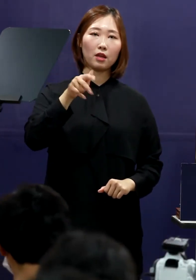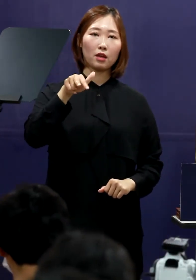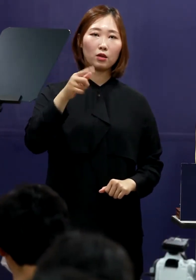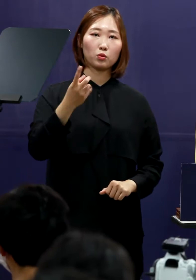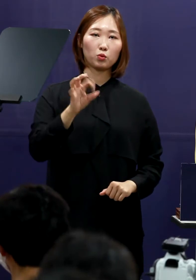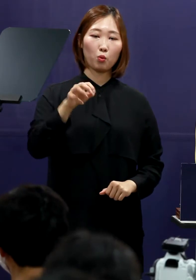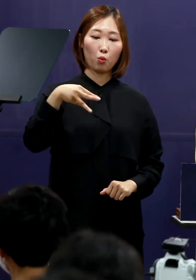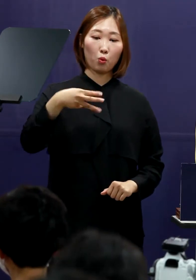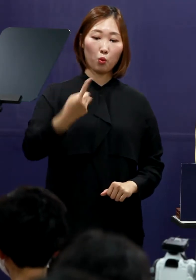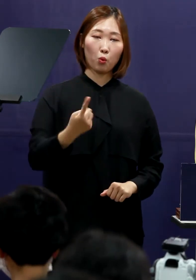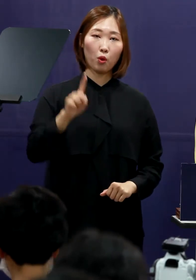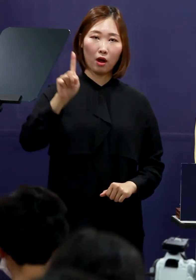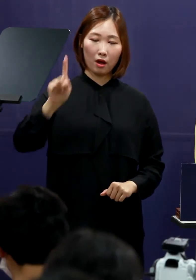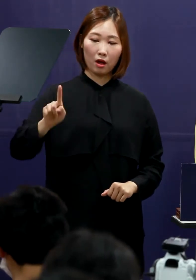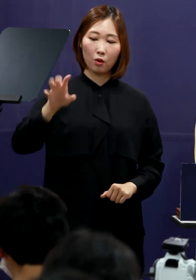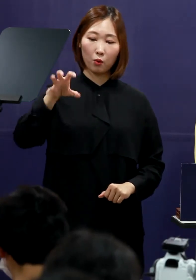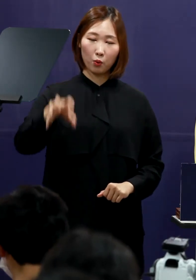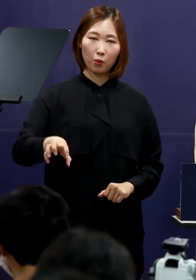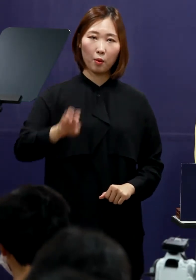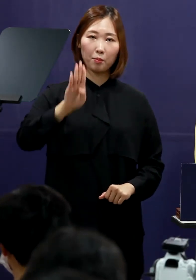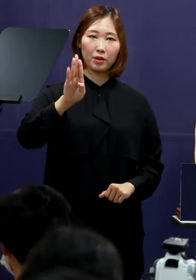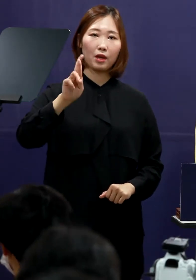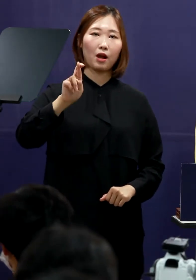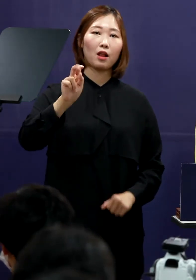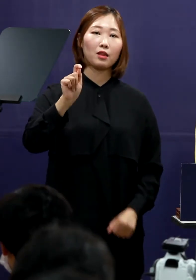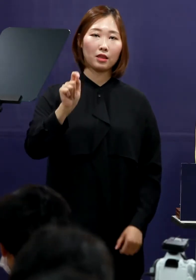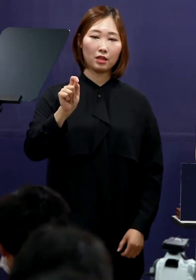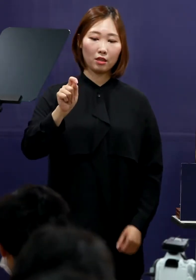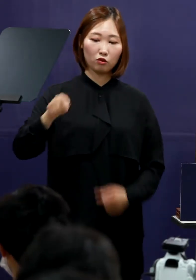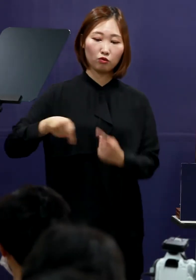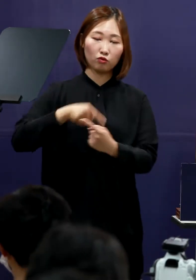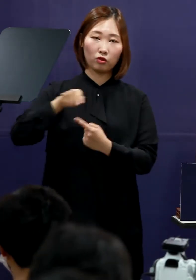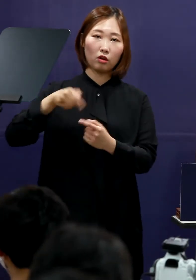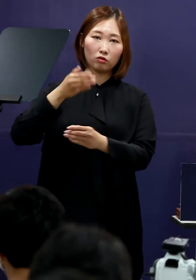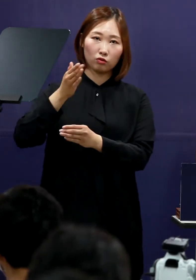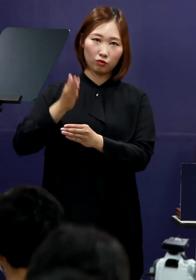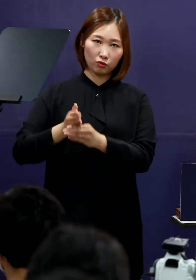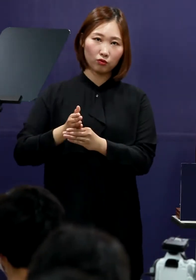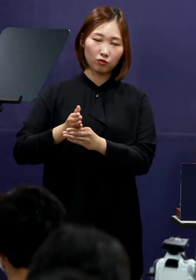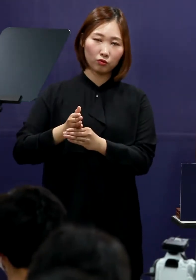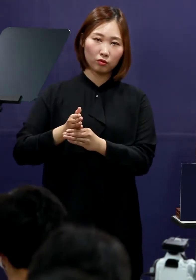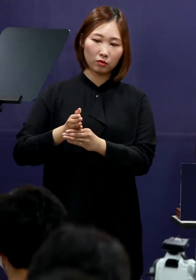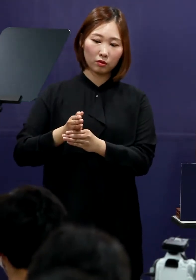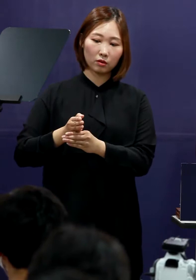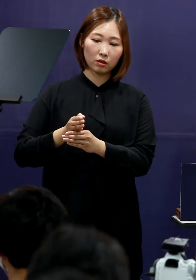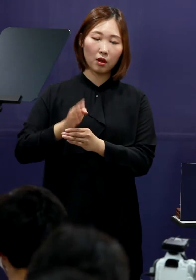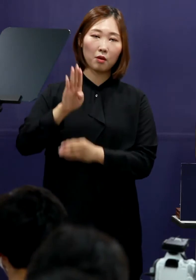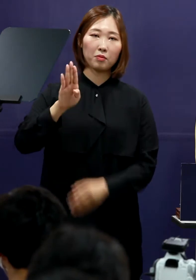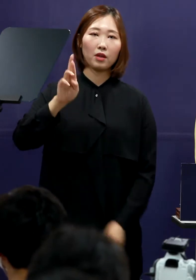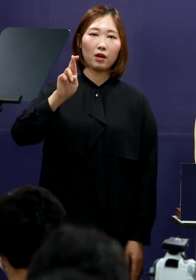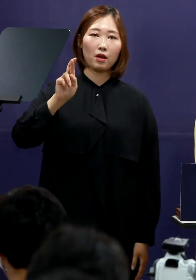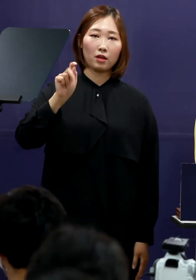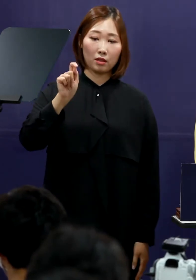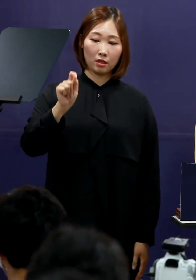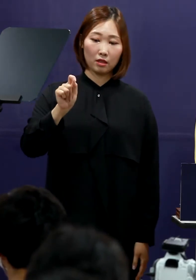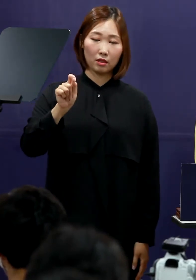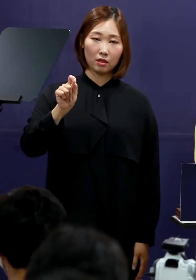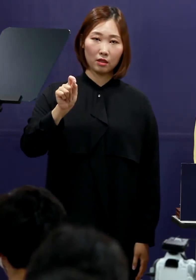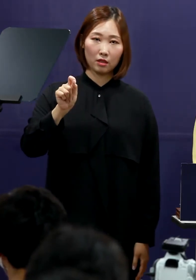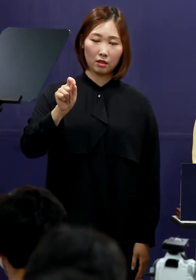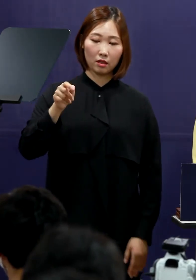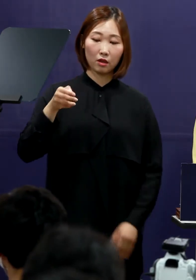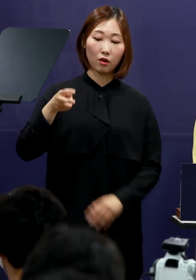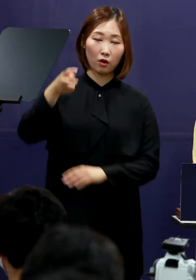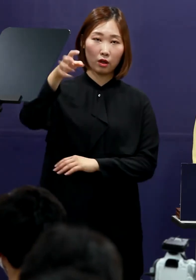각각 운영을 하고 있습니다. BRT 노선에서 버스 전용 차로를 운영하고 있는